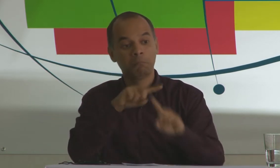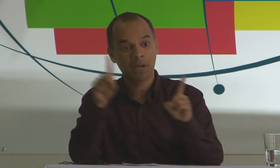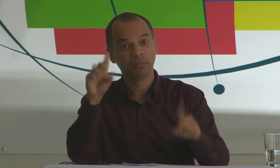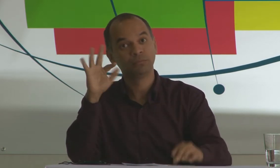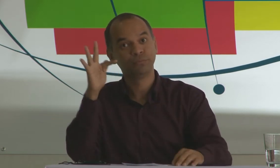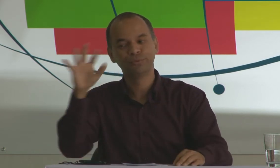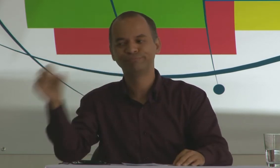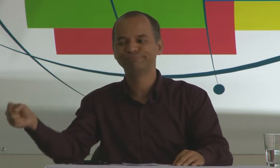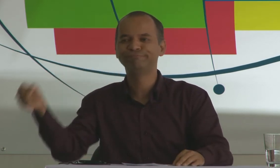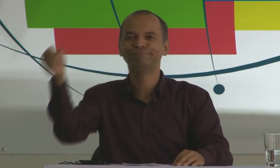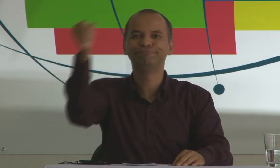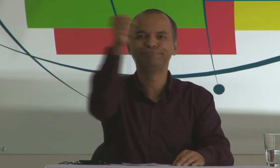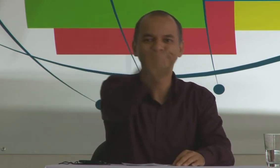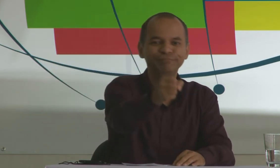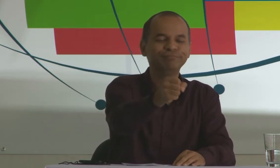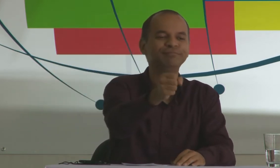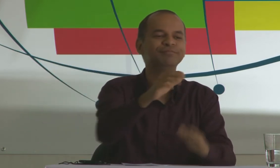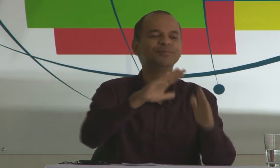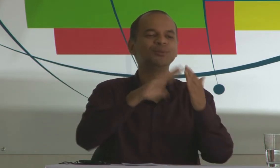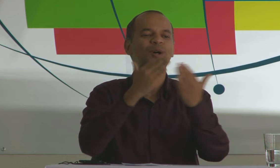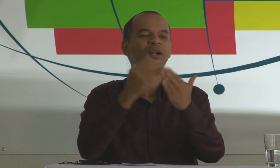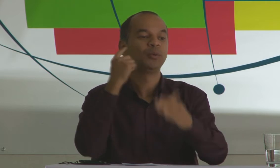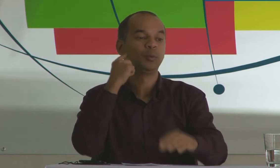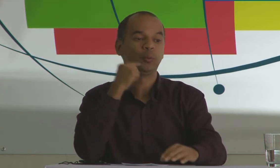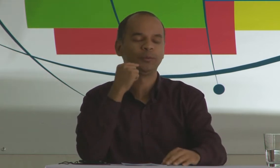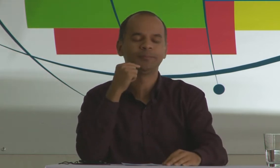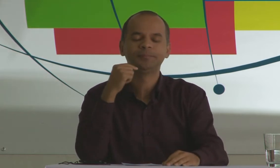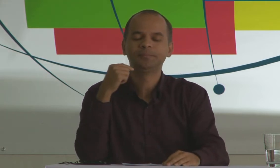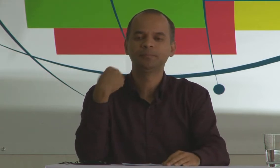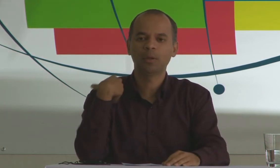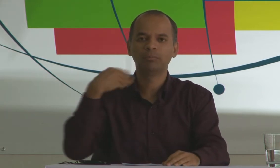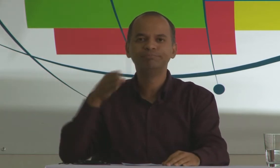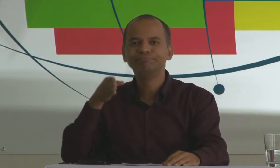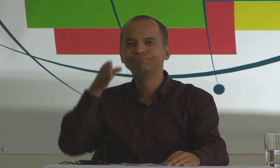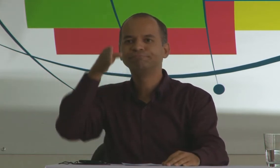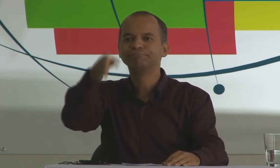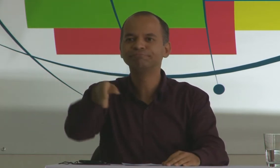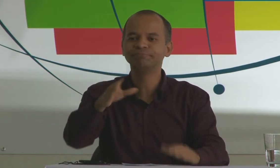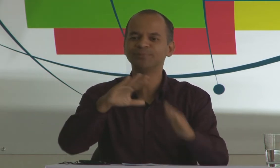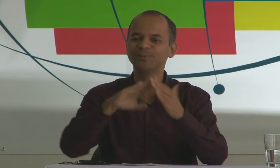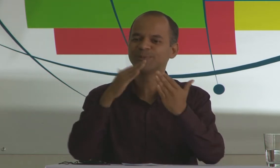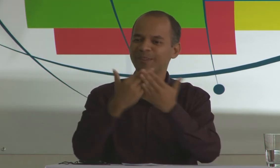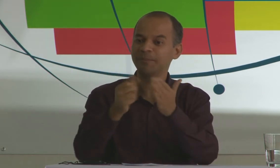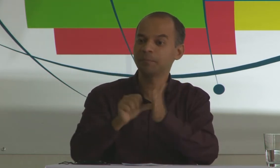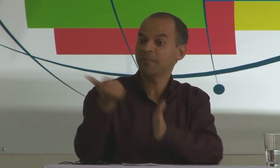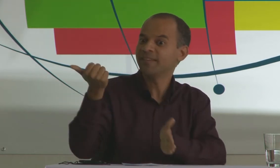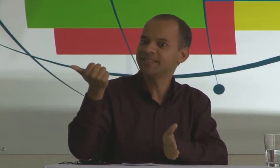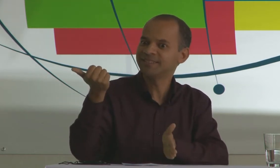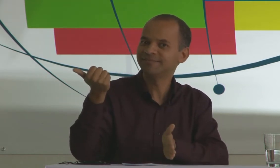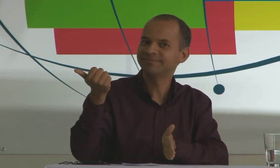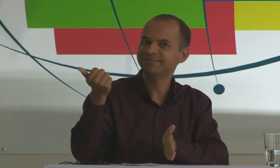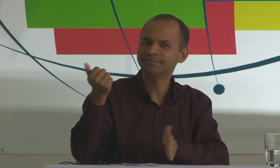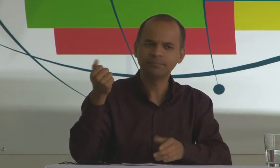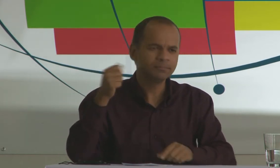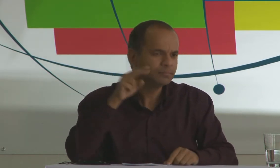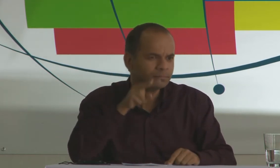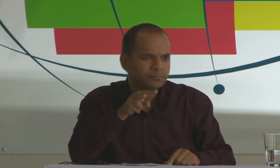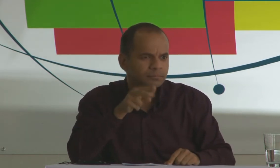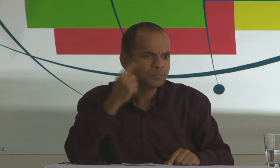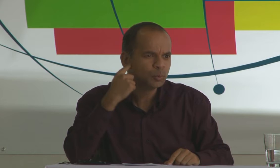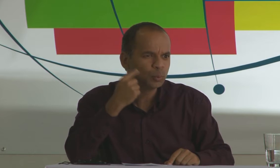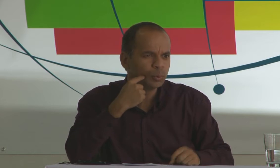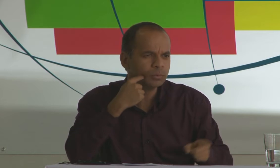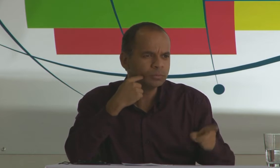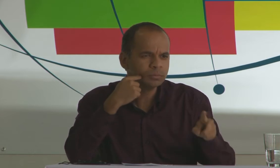obrigado a incentivar para sempre que falasse. Depois de um tempo, eu mudei para uma outra escola, e quando eu cheguei nessa